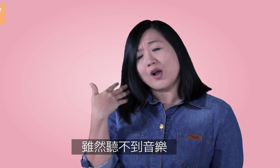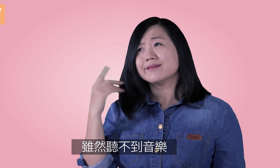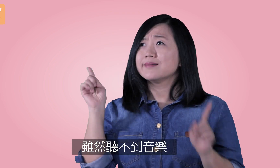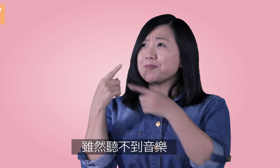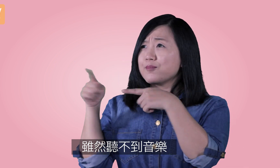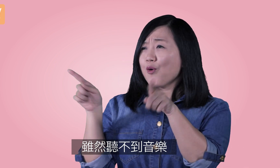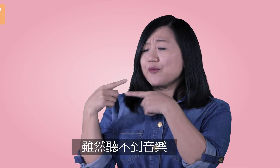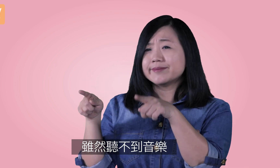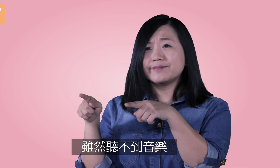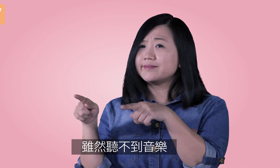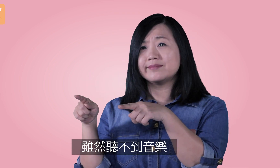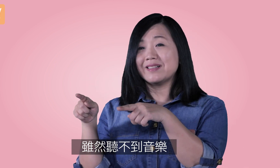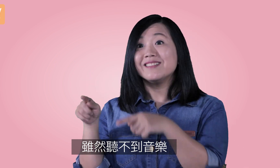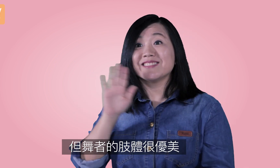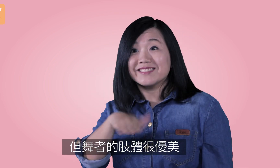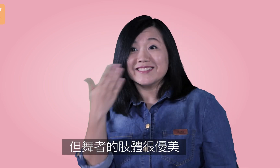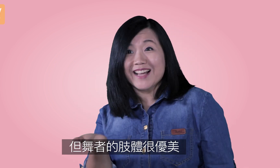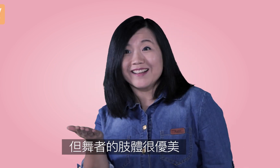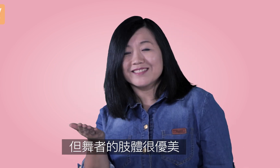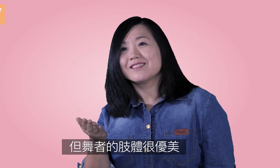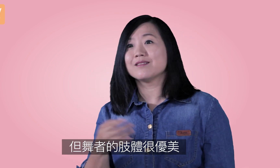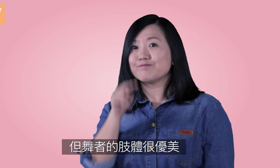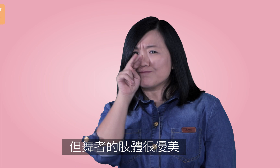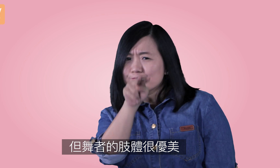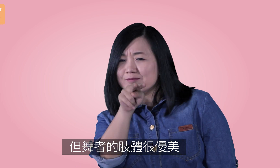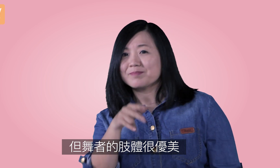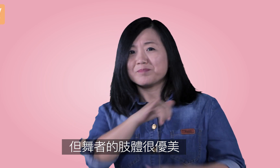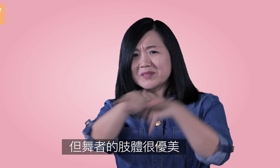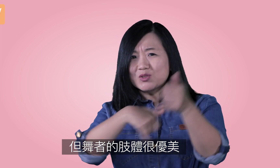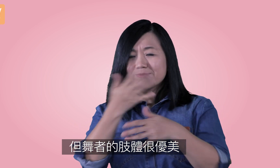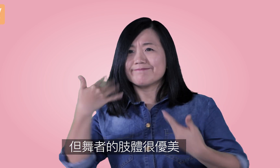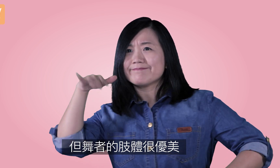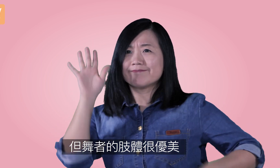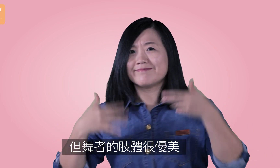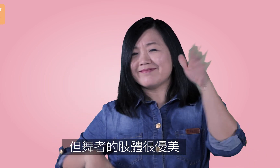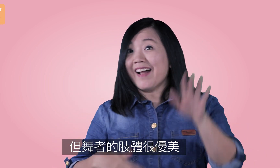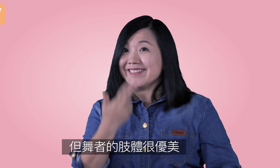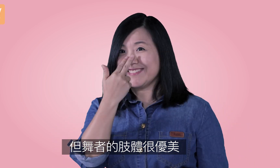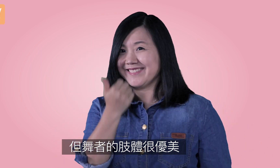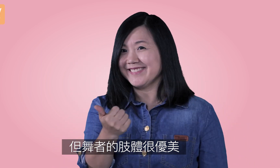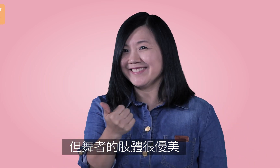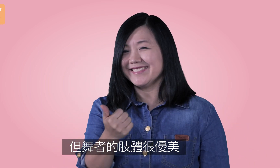虽然听不到音乐，但是舞者的肢体很优美。